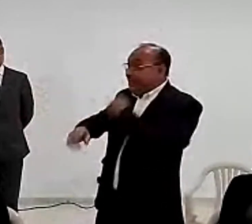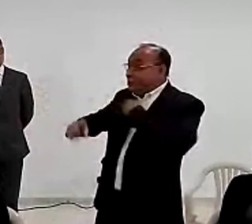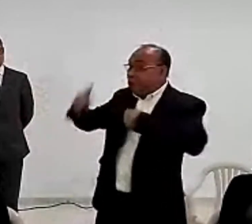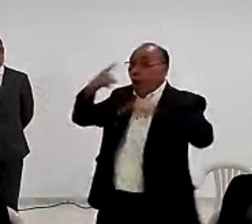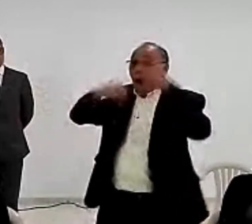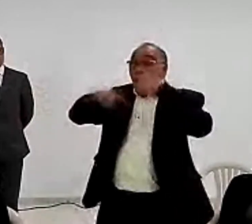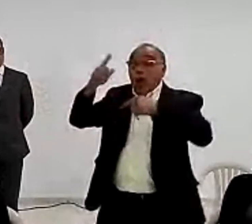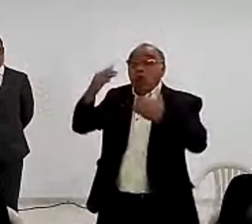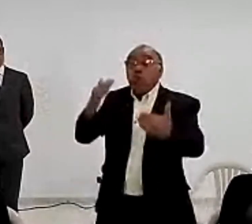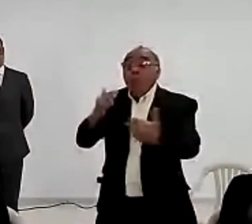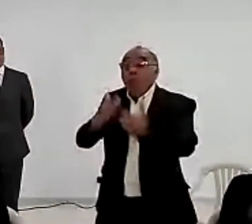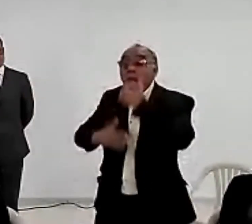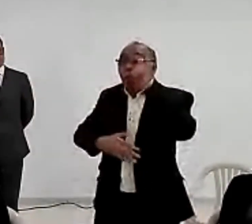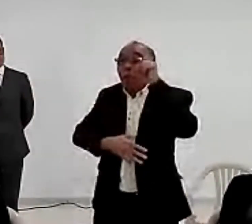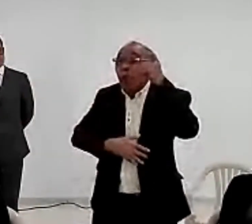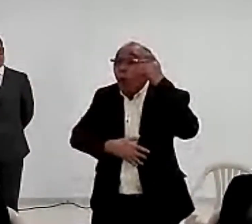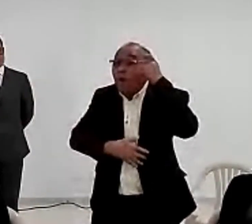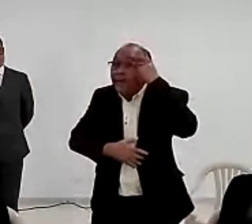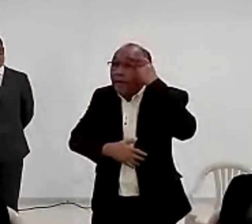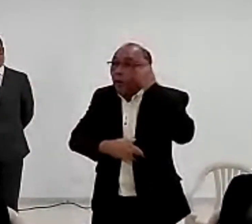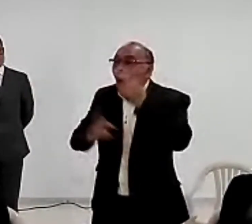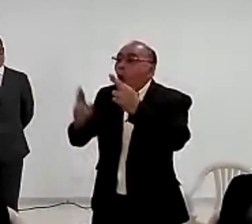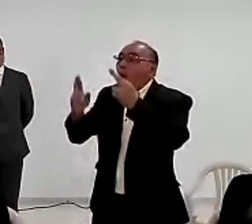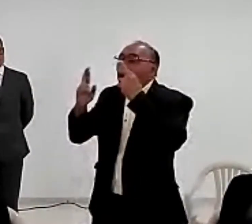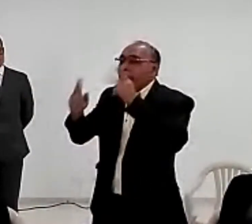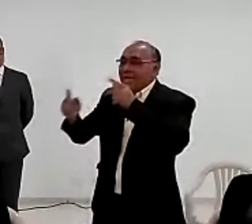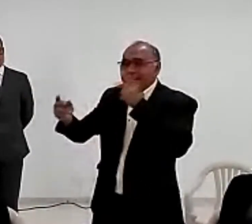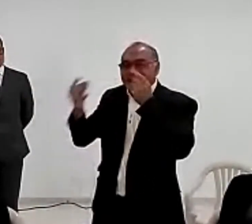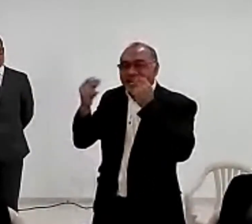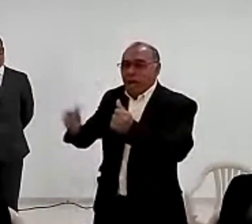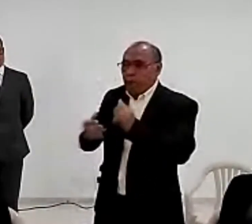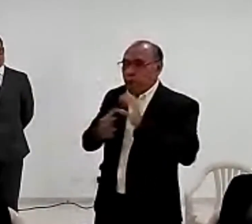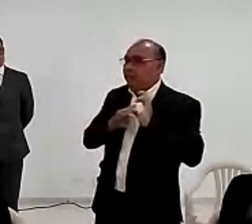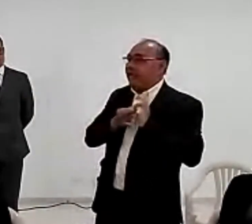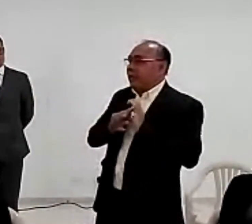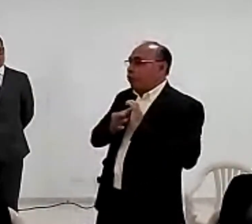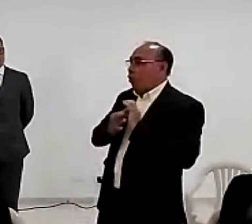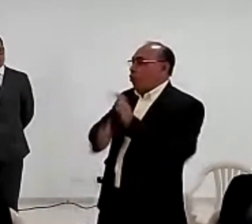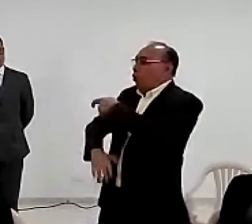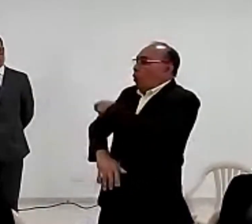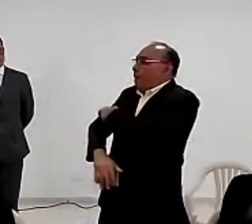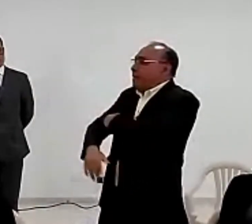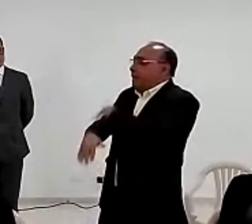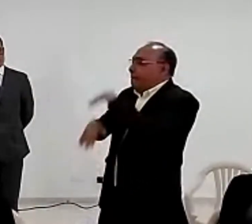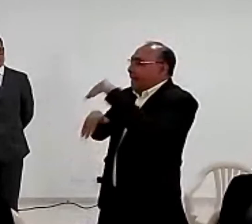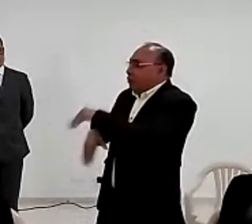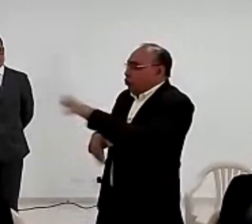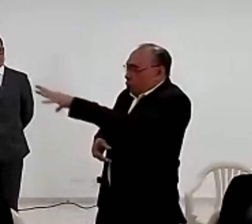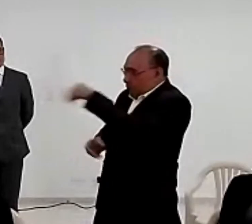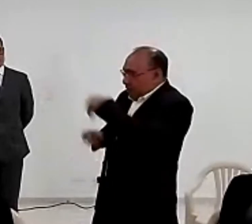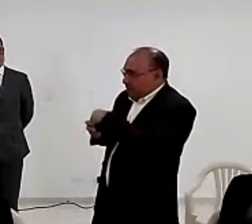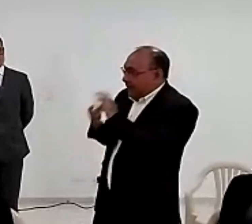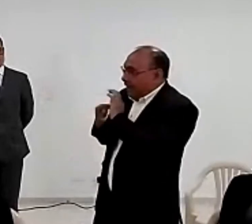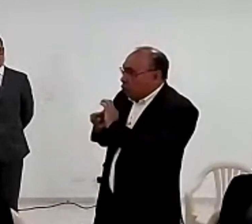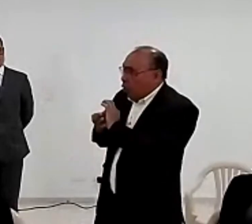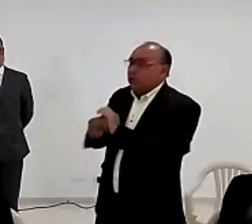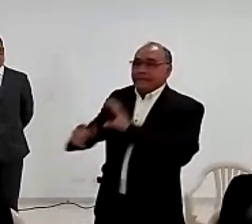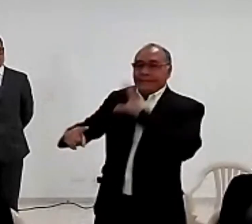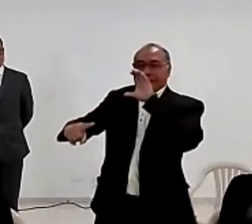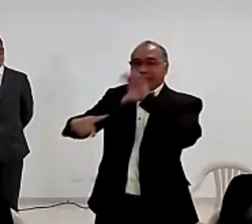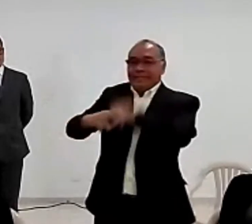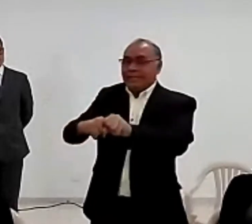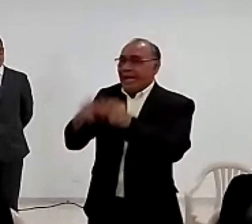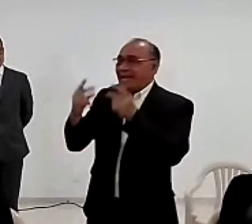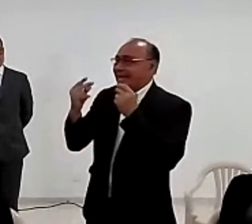precisamente por eso fue lo que nosotros dijimos previamente esperamos trabajar con el nuevo